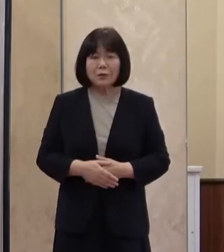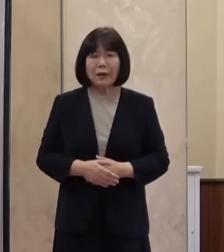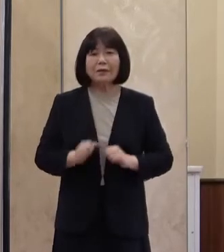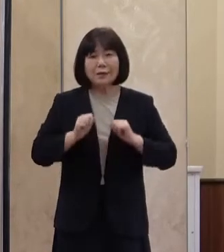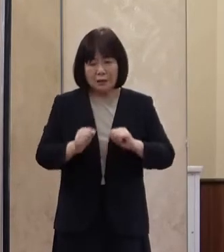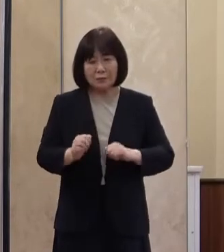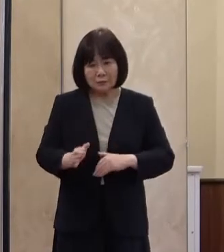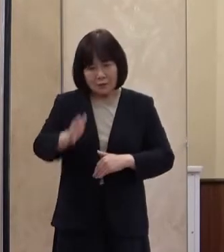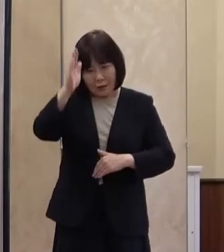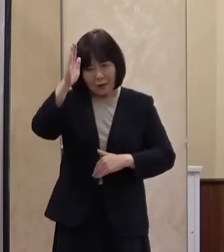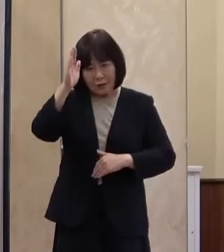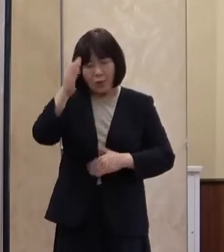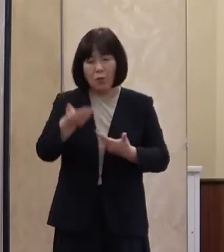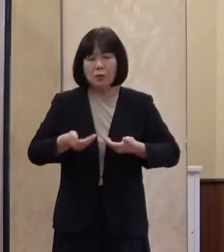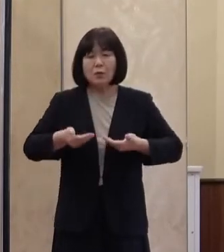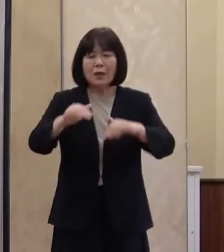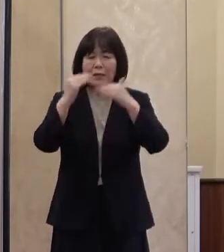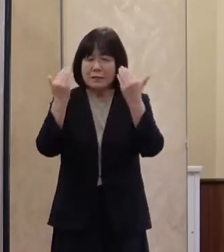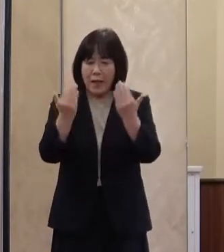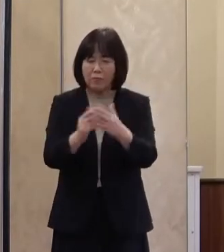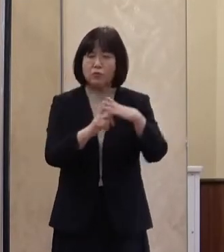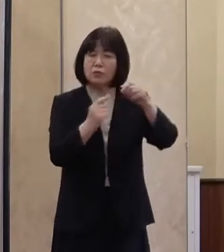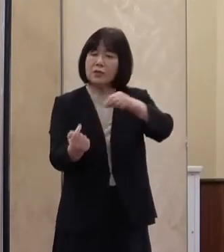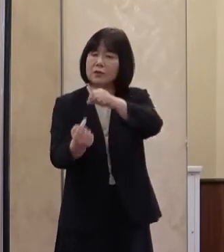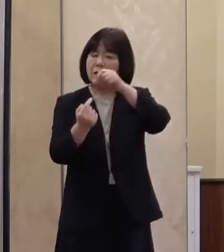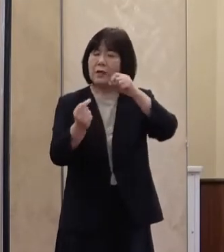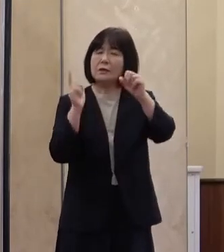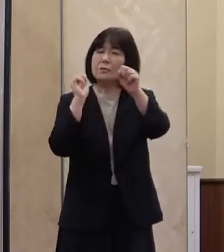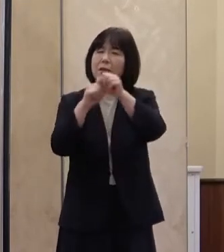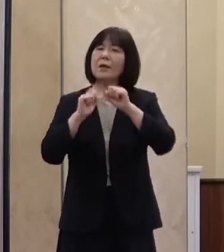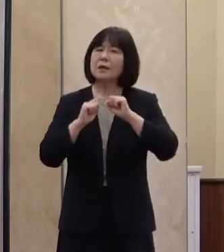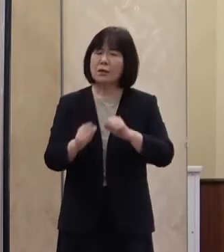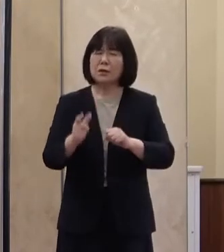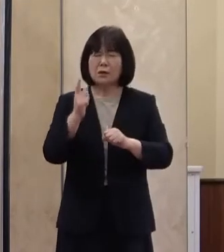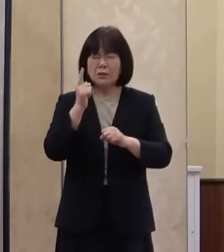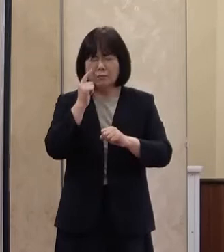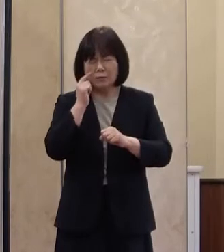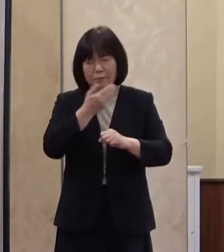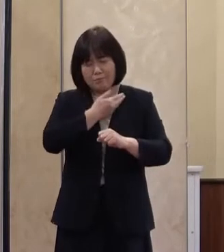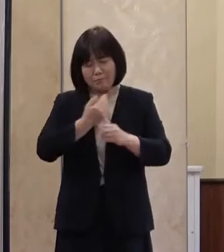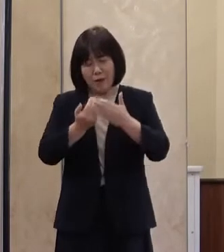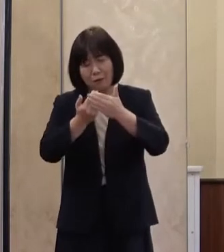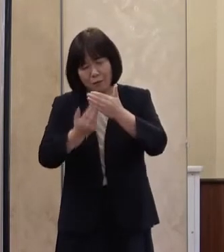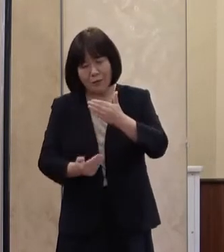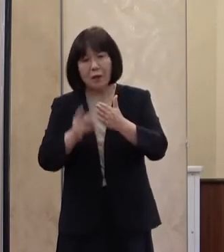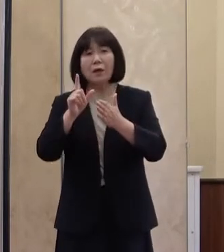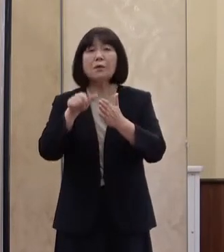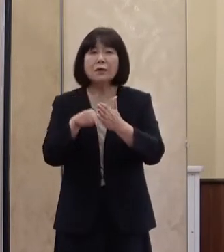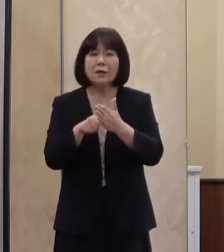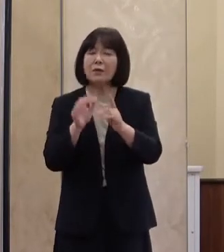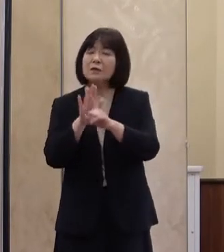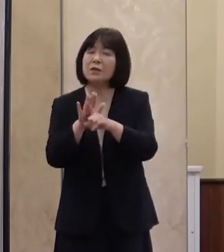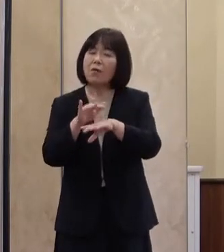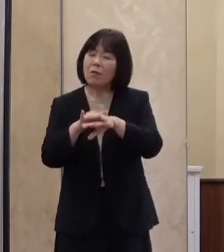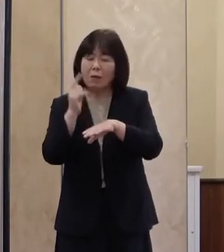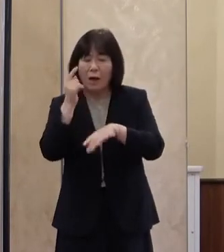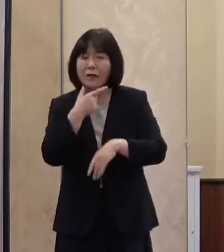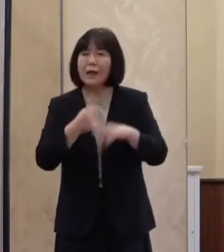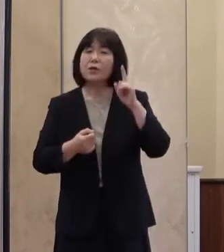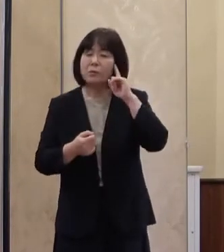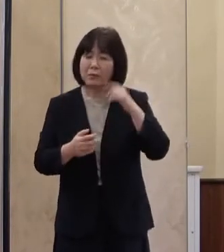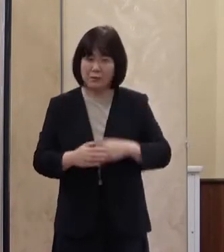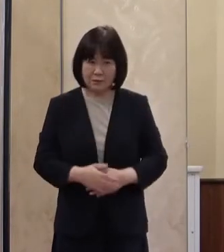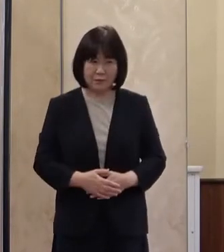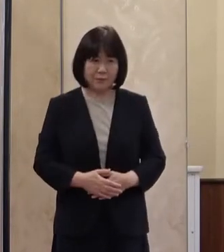商店街については、やっぱり全て採択を目指してやります。どうしても漏れた場合は、ちょっと何らかの支援策は考えたいと思います。 わかりました